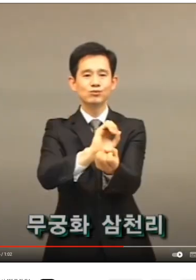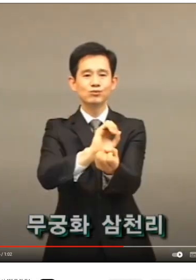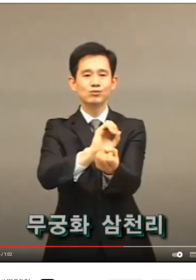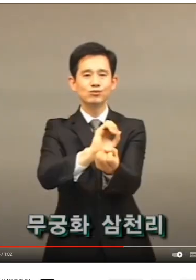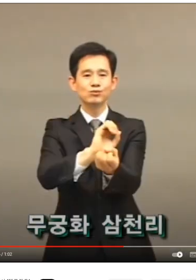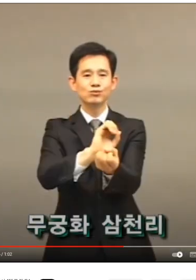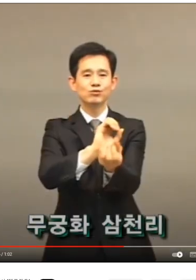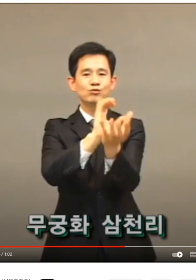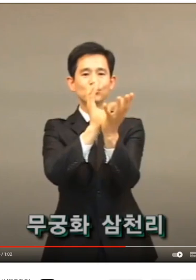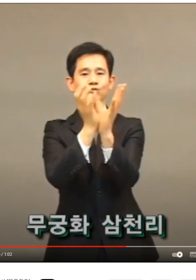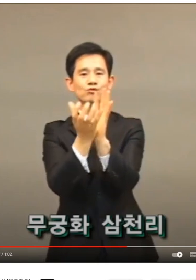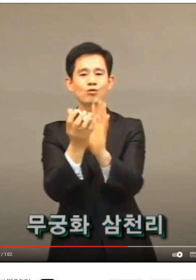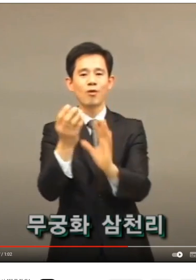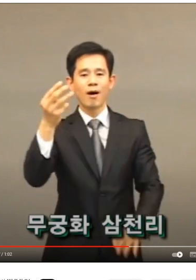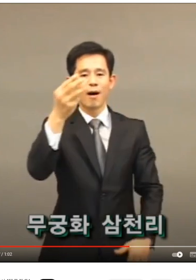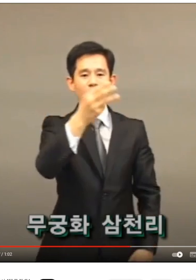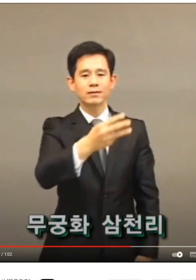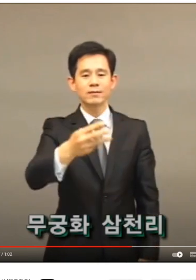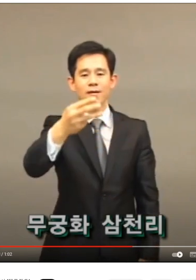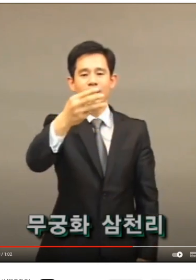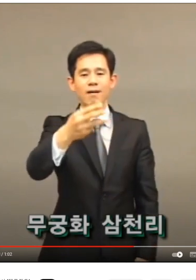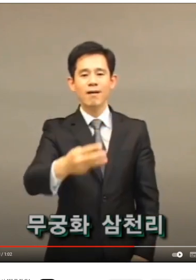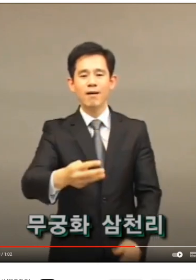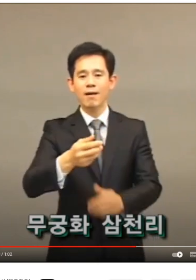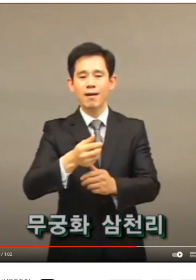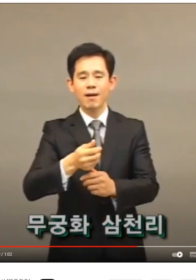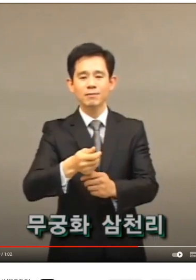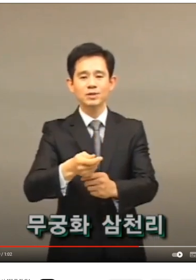주어 동사로 보이고,